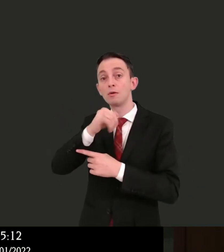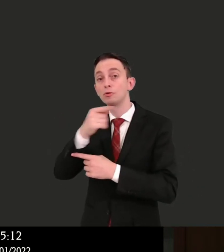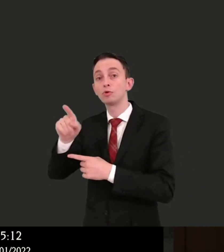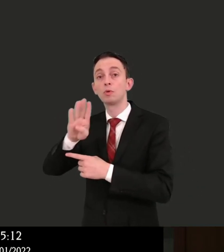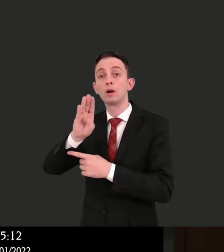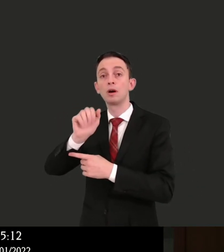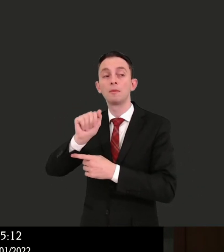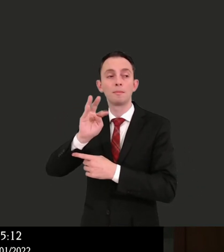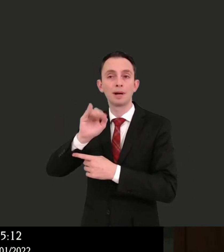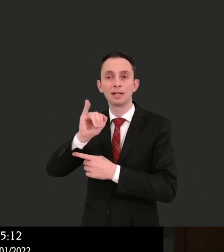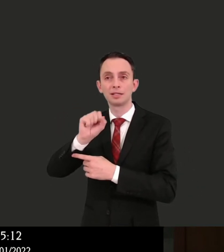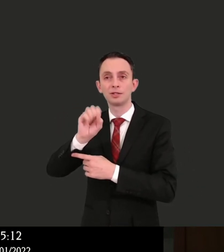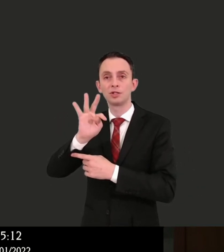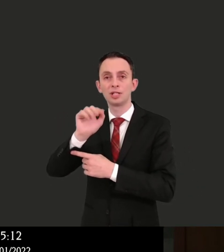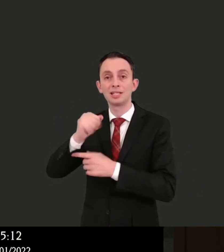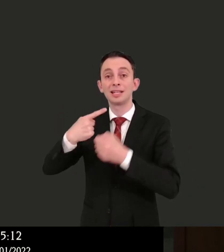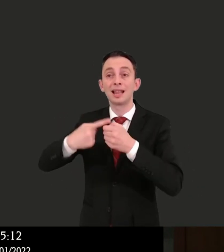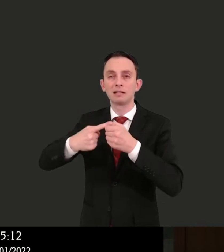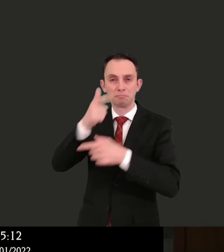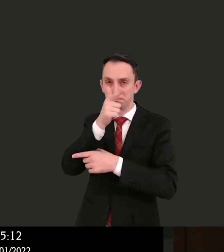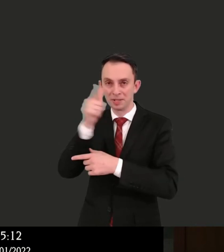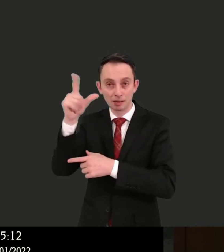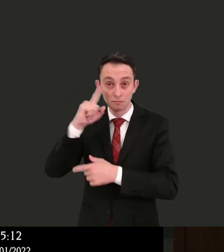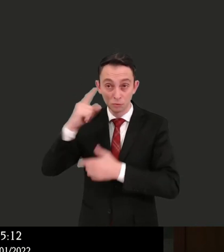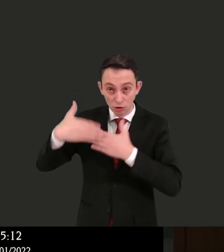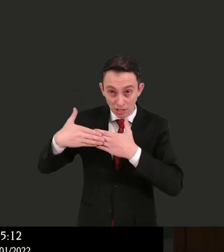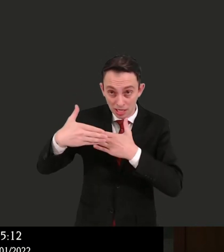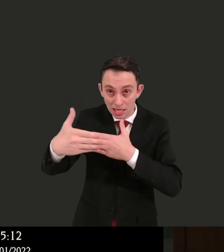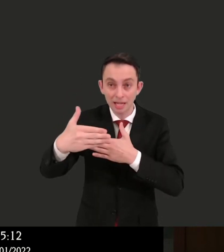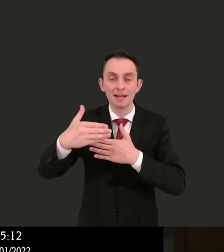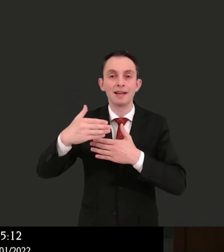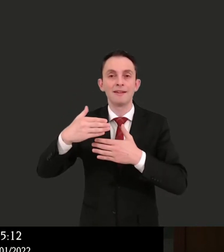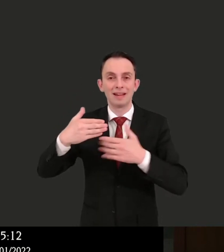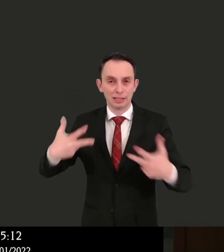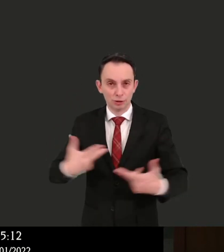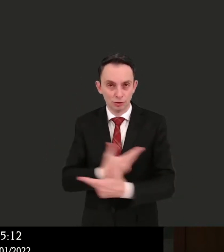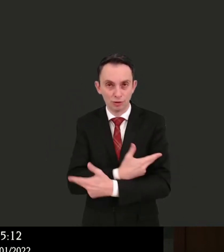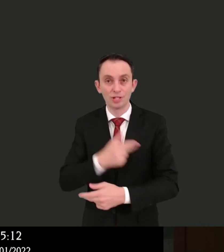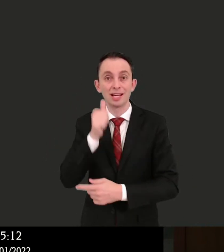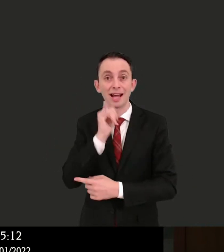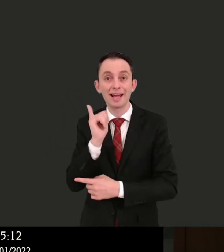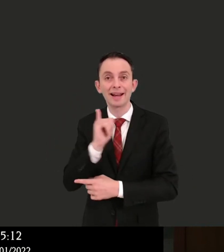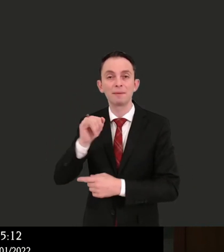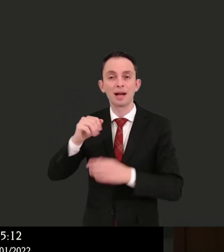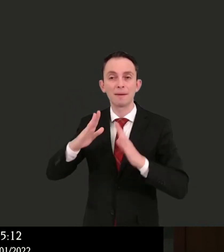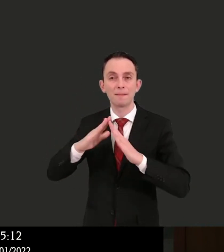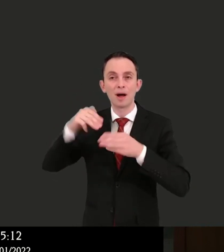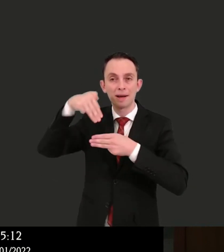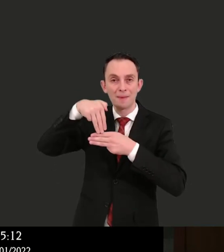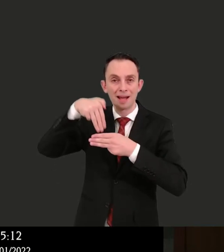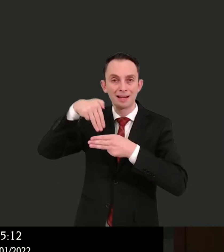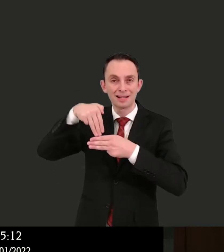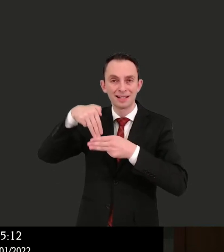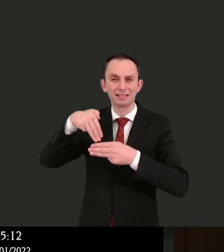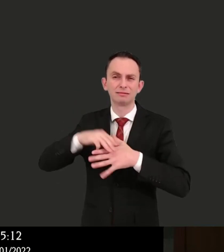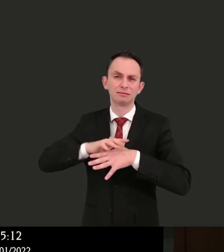Oliveira, da cidade de Caconde, vai passar por uma cirurgia. Irmã Neuza de Maringá, no Paraná, está